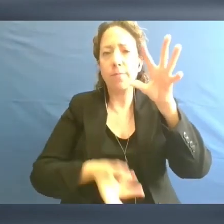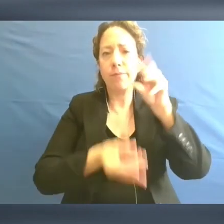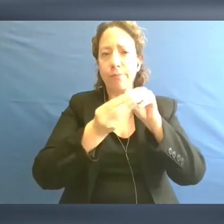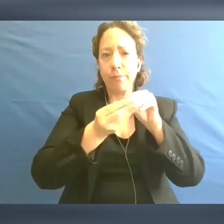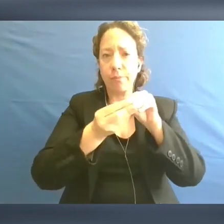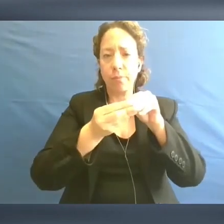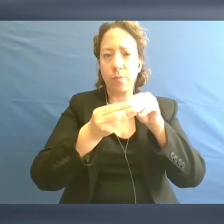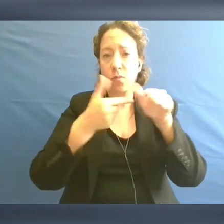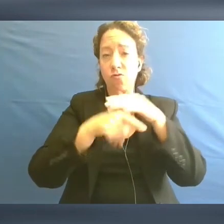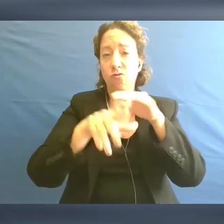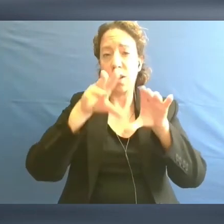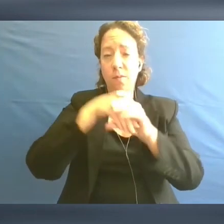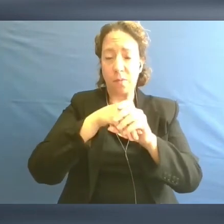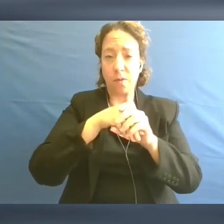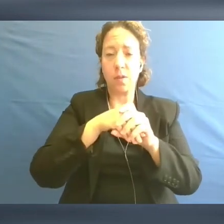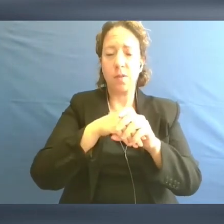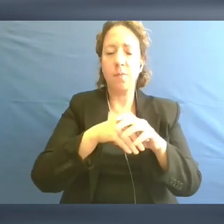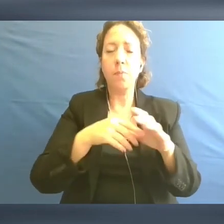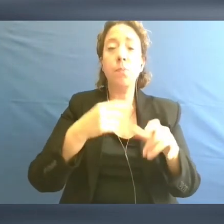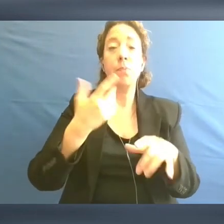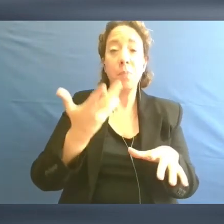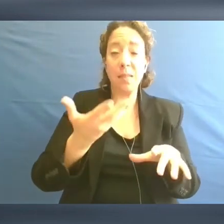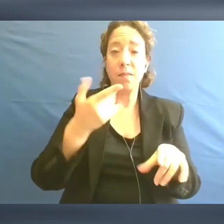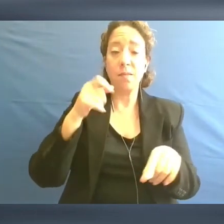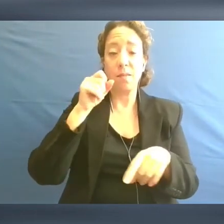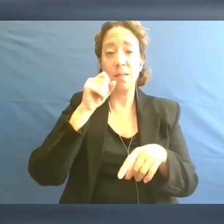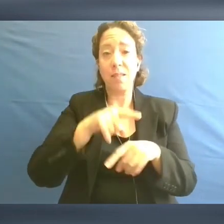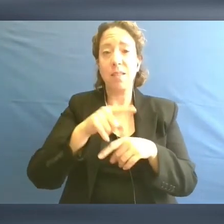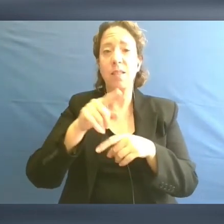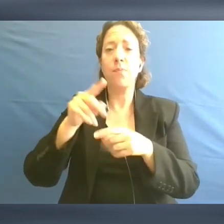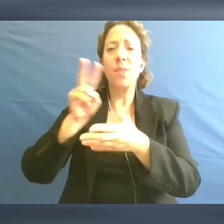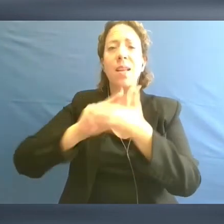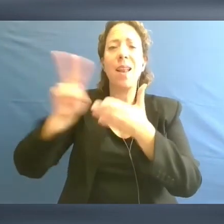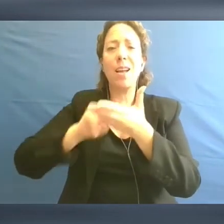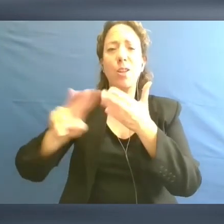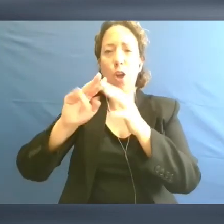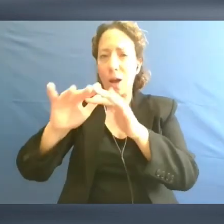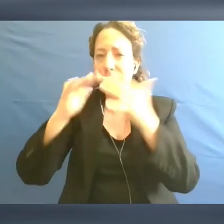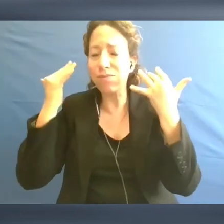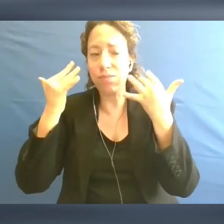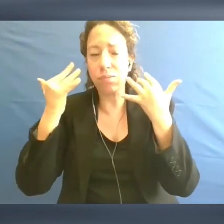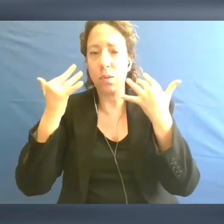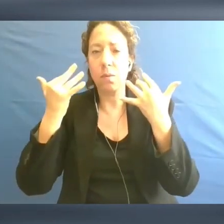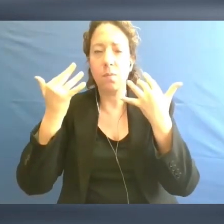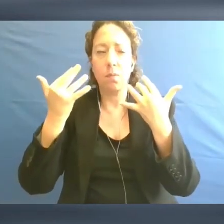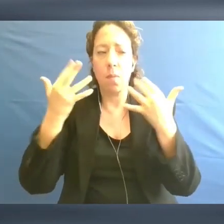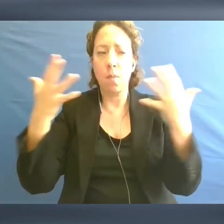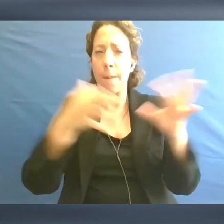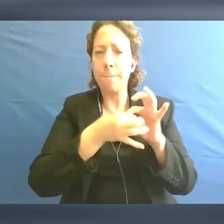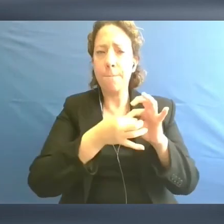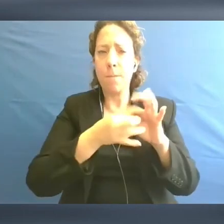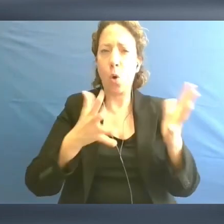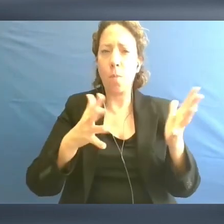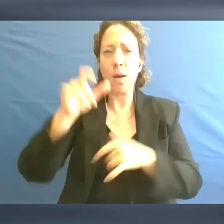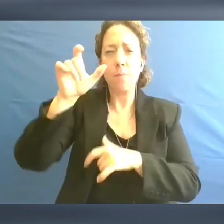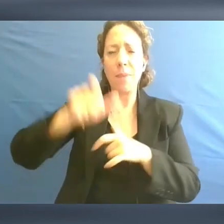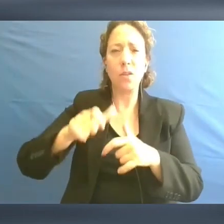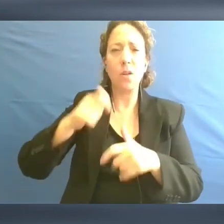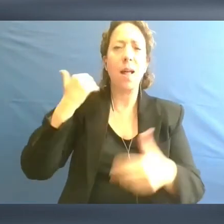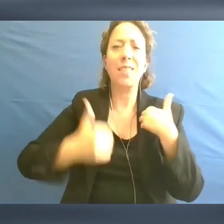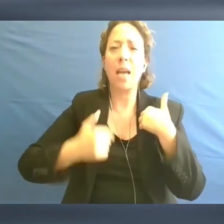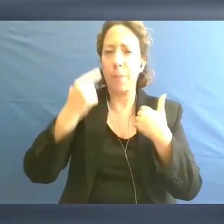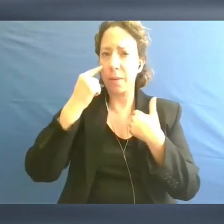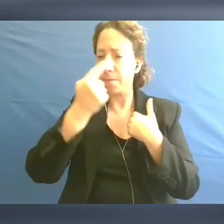comment l'adaptation de ce lecteur immersif peut permettre aux personnes handicapés de la vue de